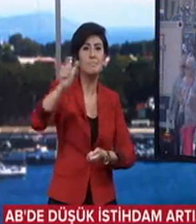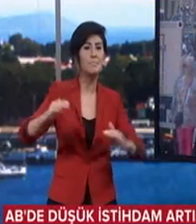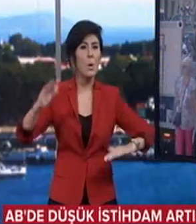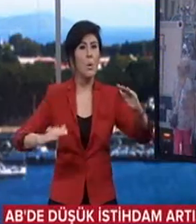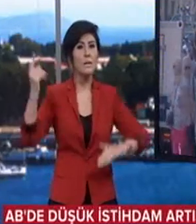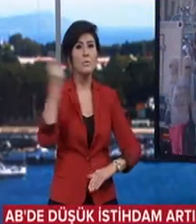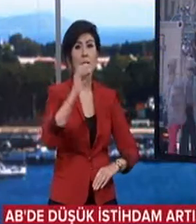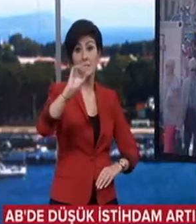oranı